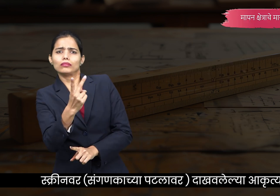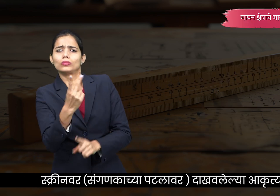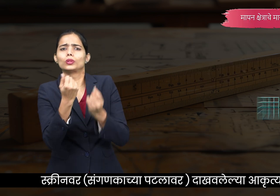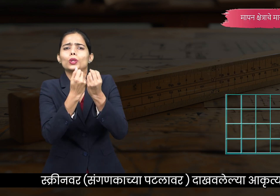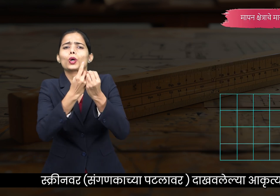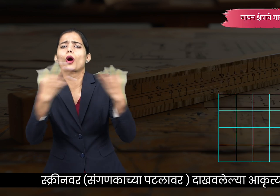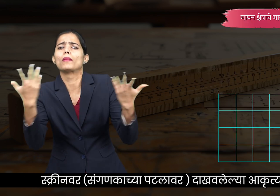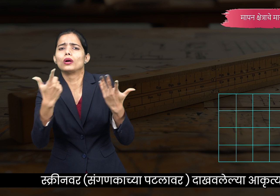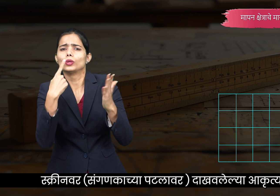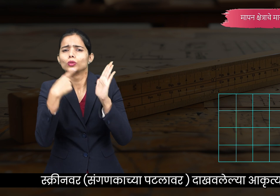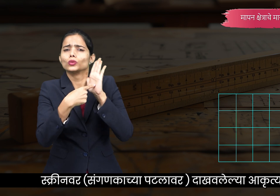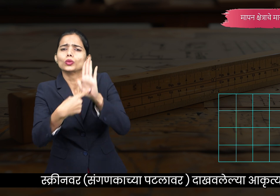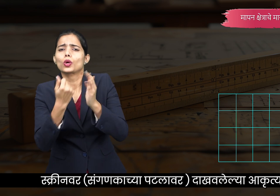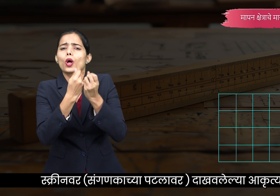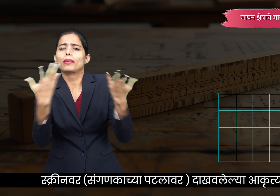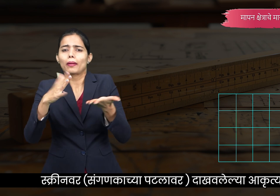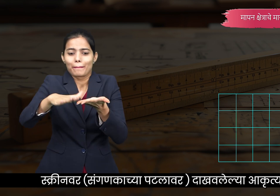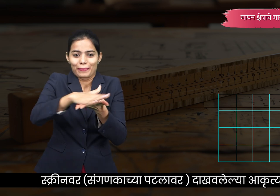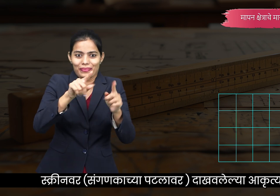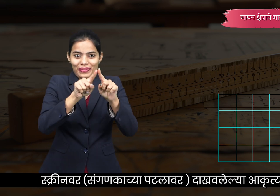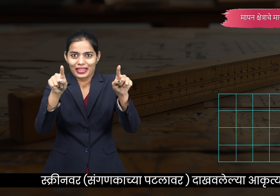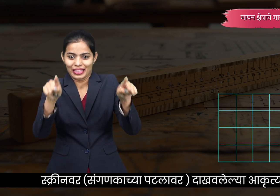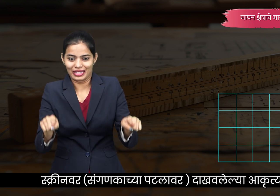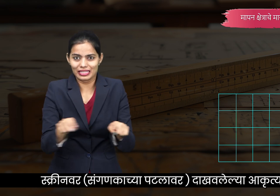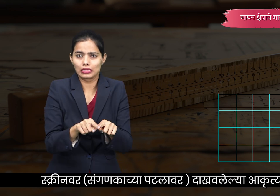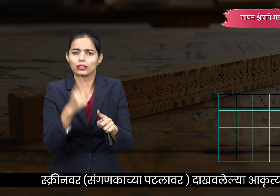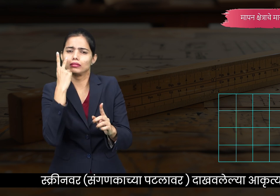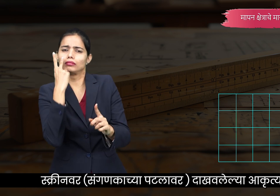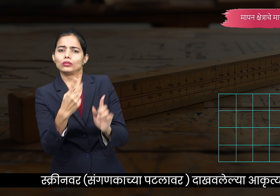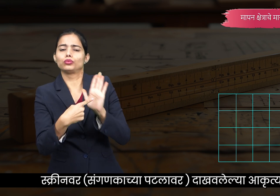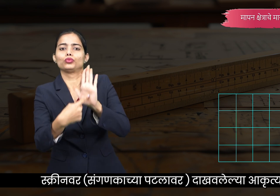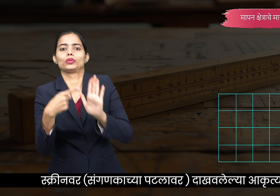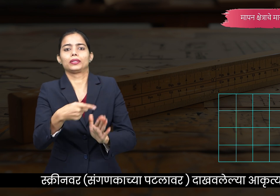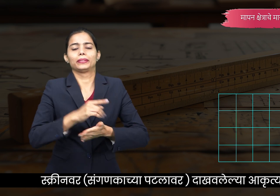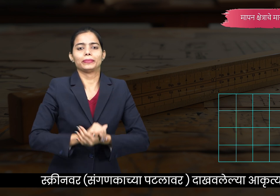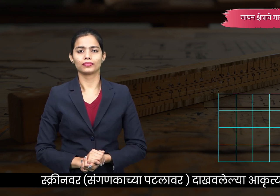स्क्रीनवर संगणकाच्या पटलावर दाखवलेल्या आकृत्यांचे निरीक्षण करा।